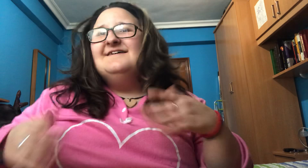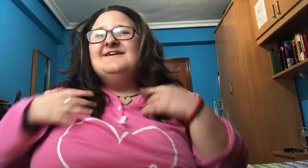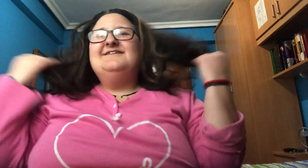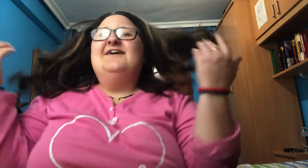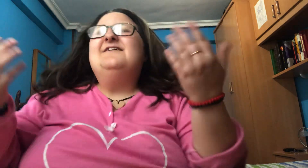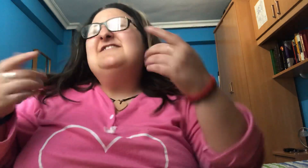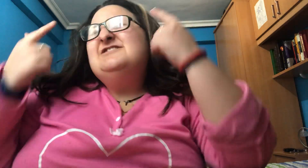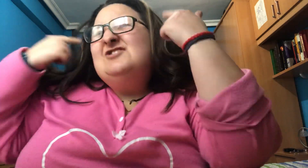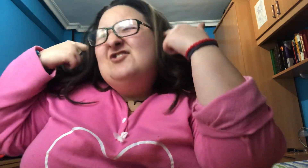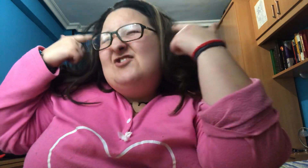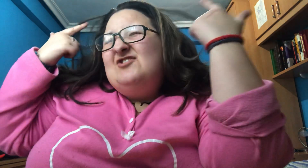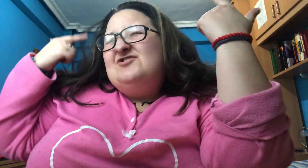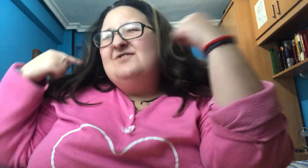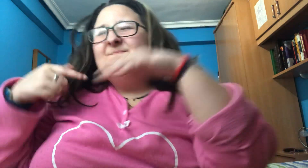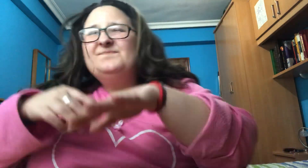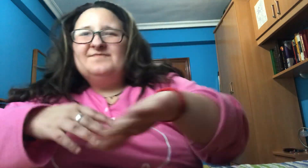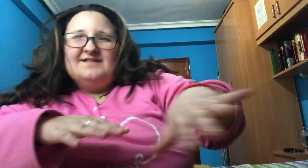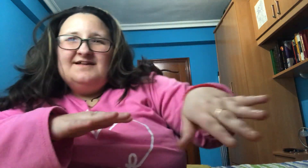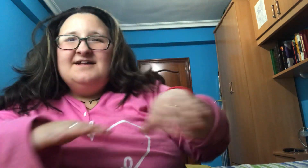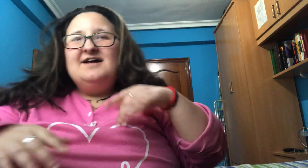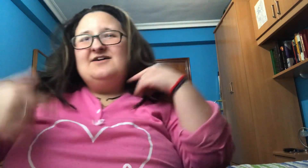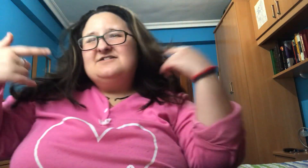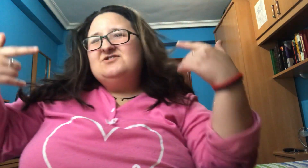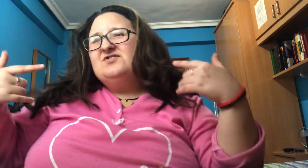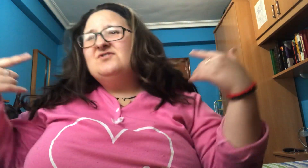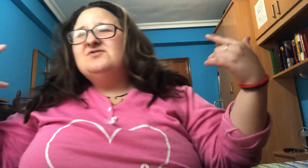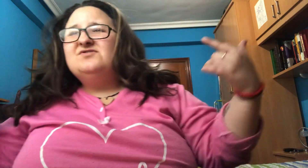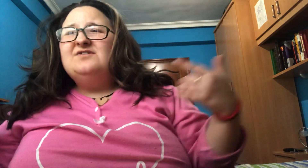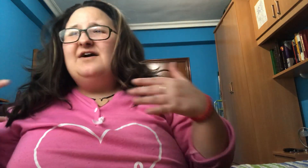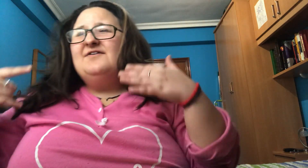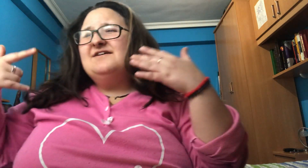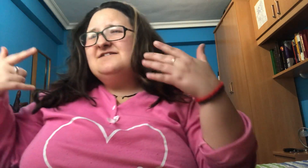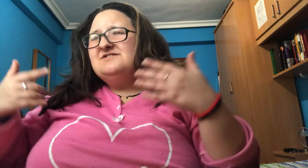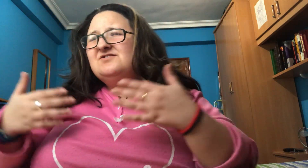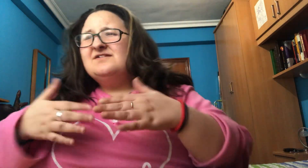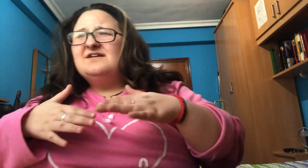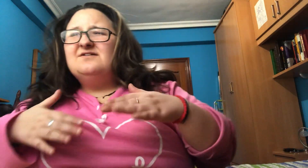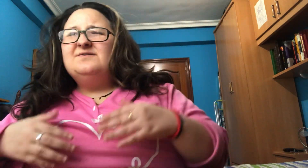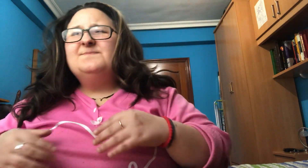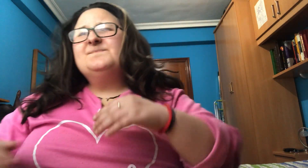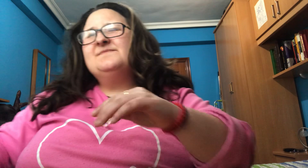Y ahora que estoy roto. Ahora que estoy roto, ahora que estoy rico.